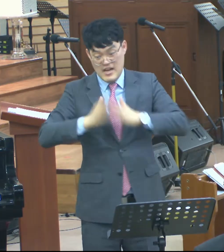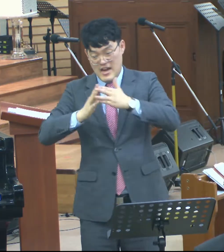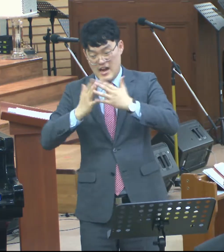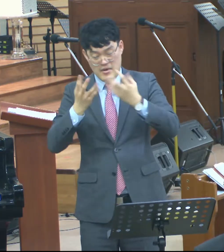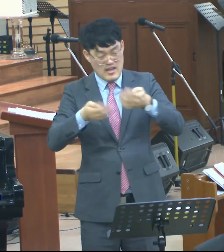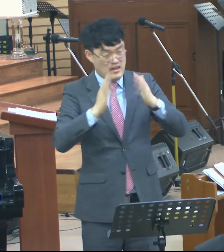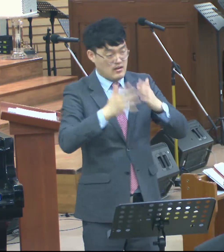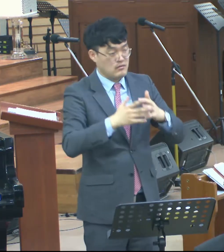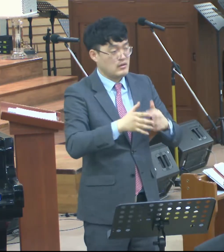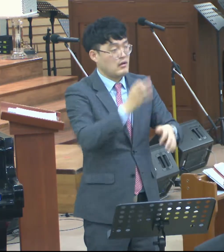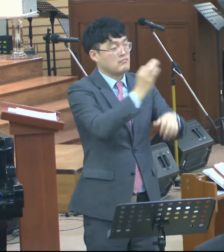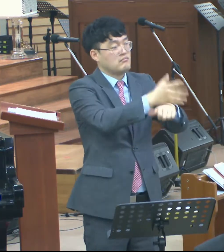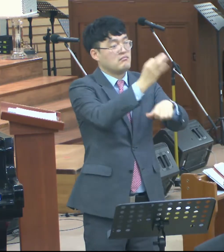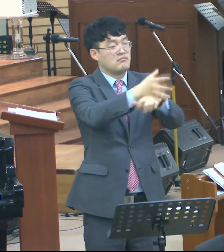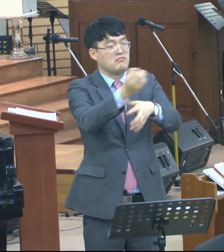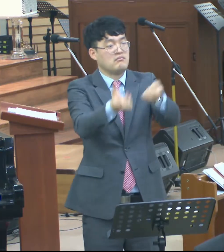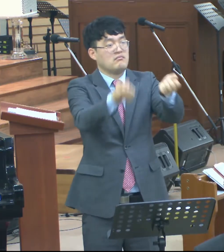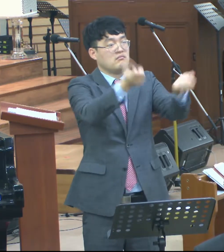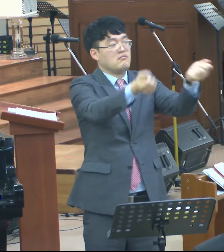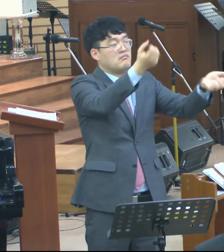가지신 분들이 더 많이 집을 사요.